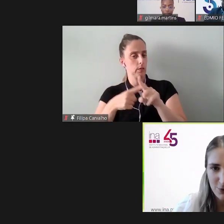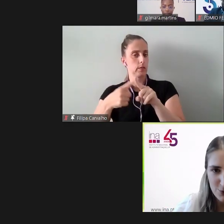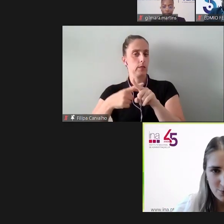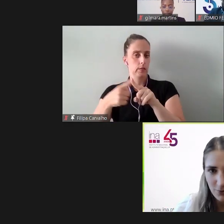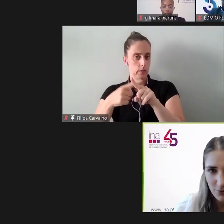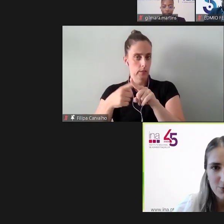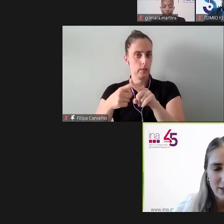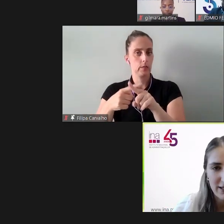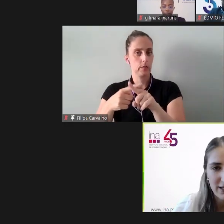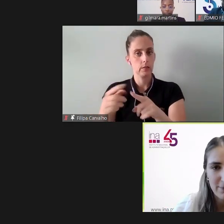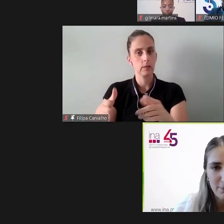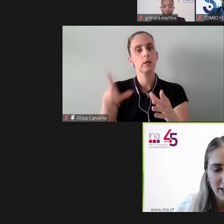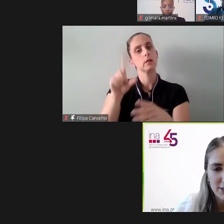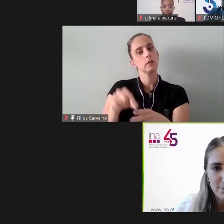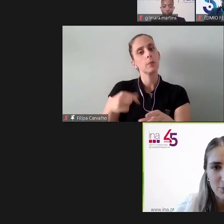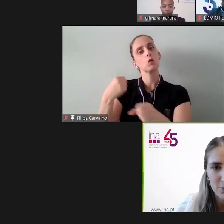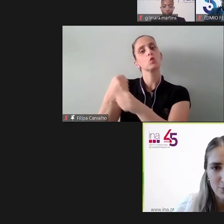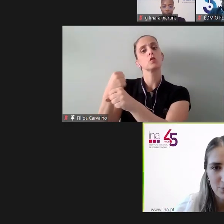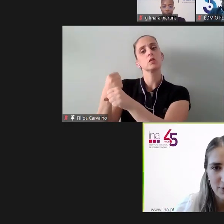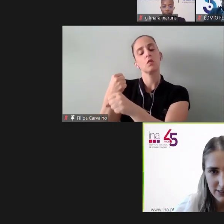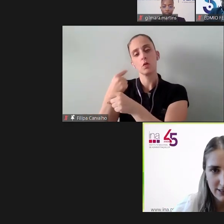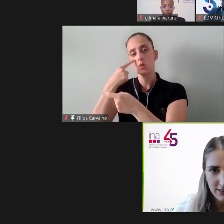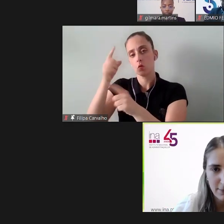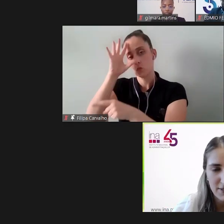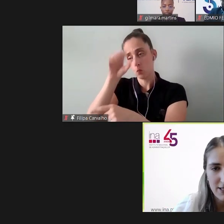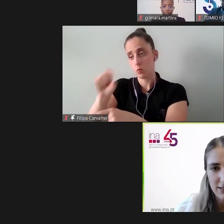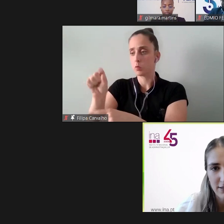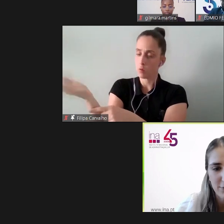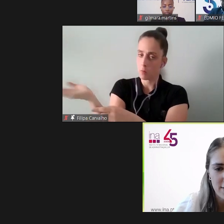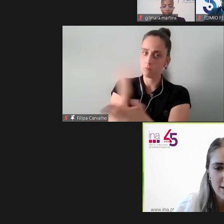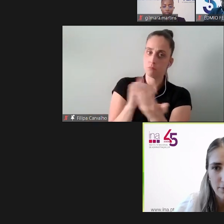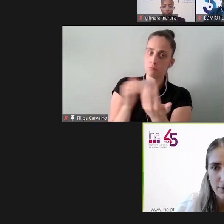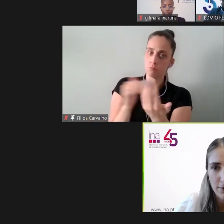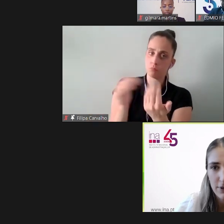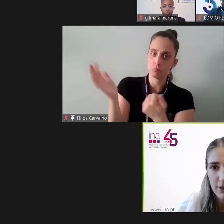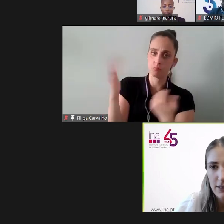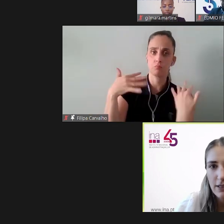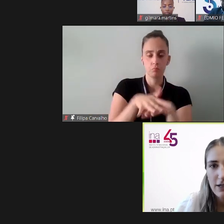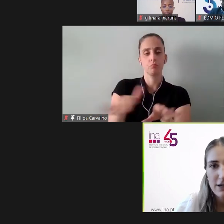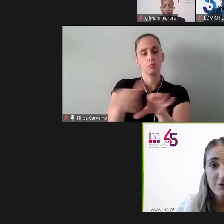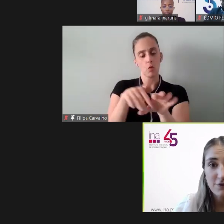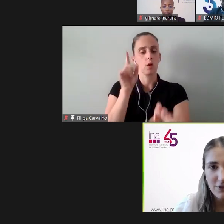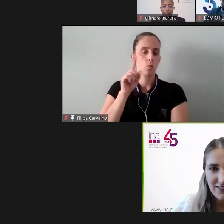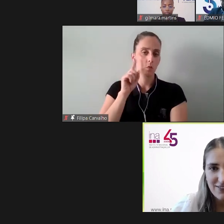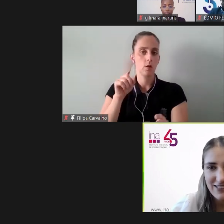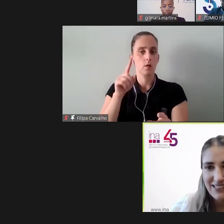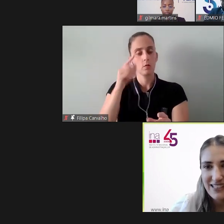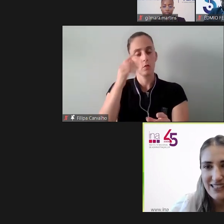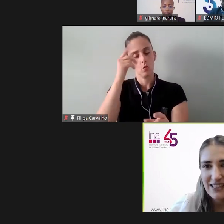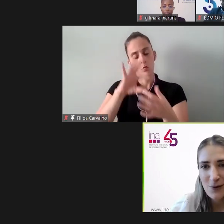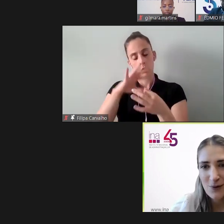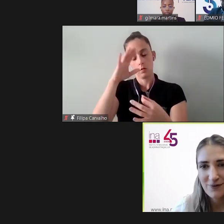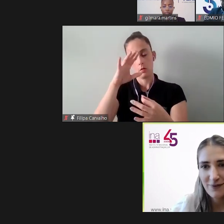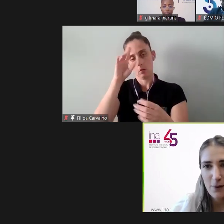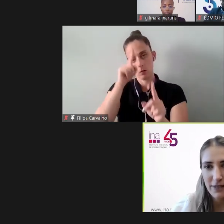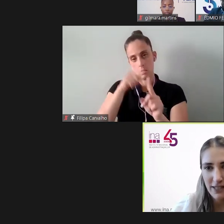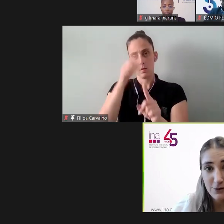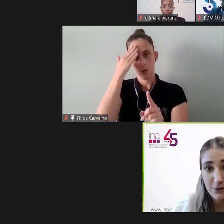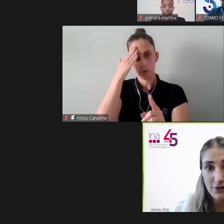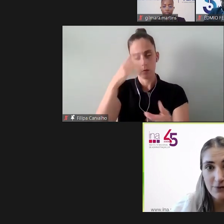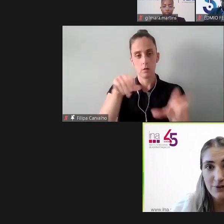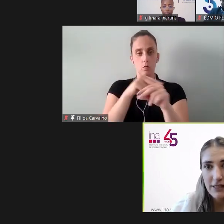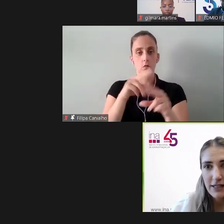os servidores públicos para este percurso, para esta capacidade de inovação. Volto então ao